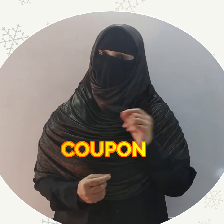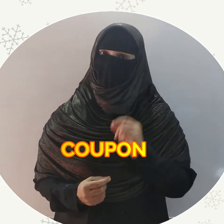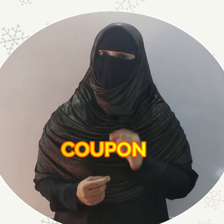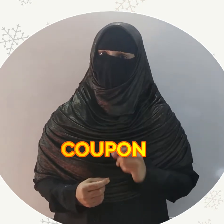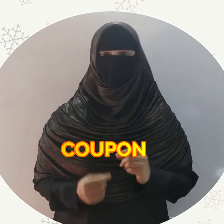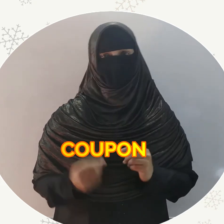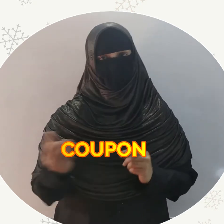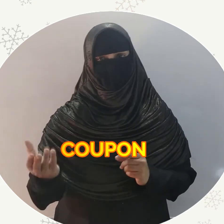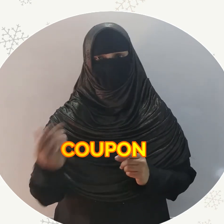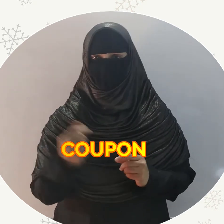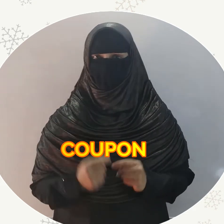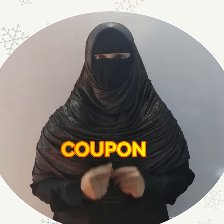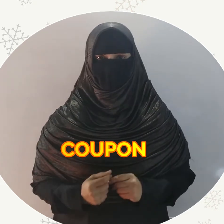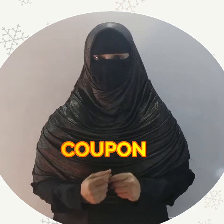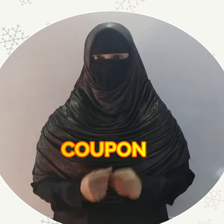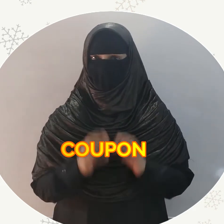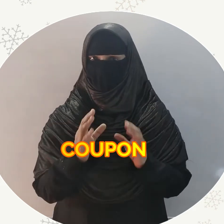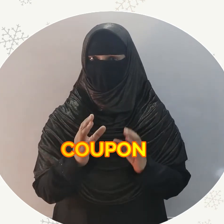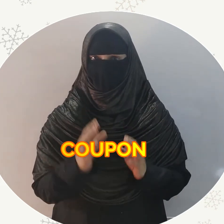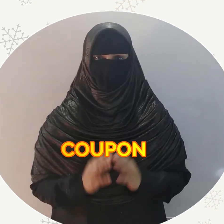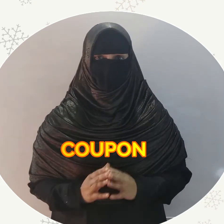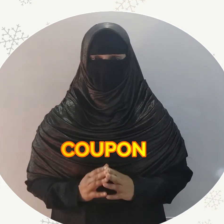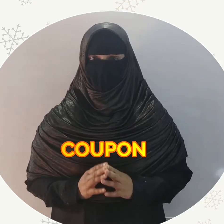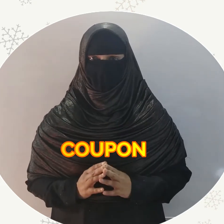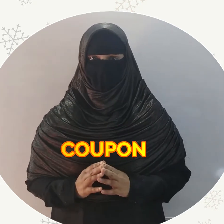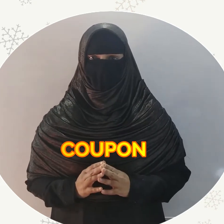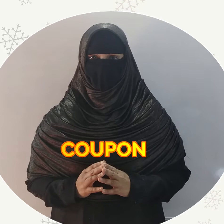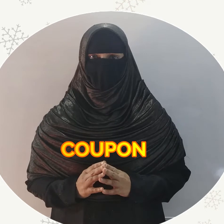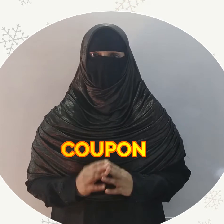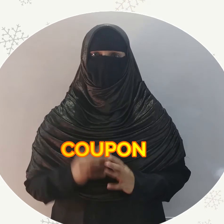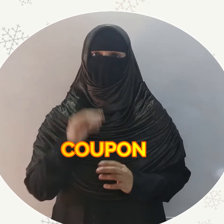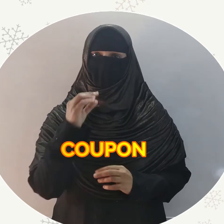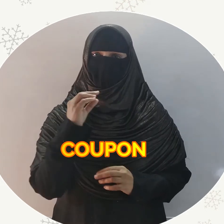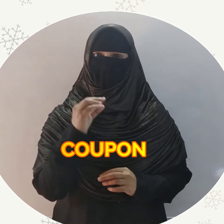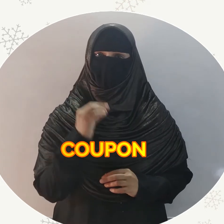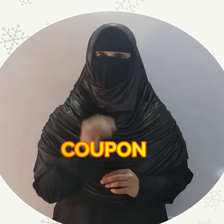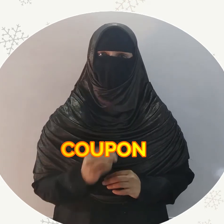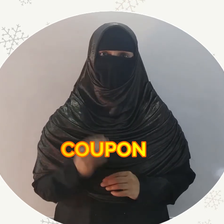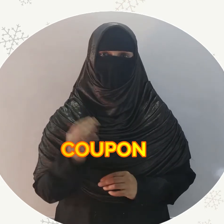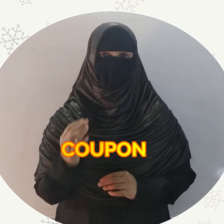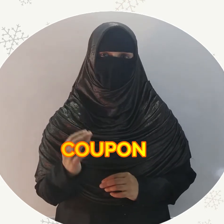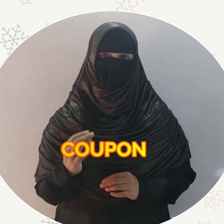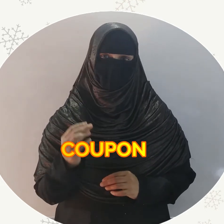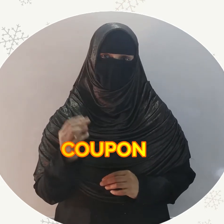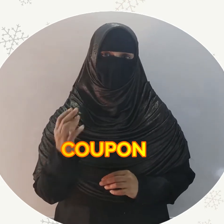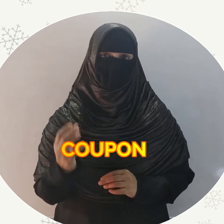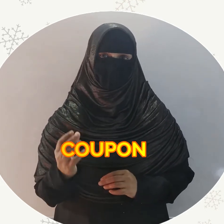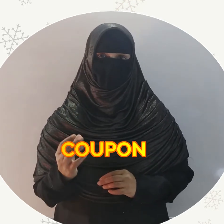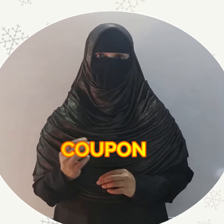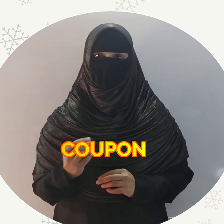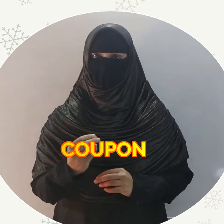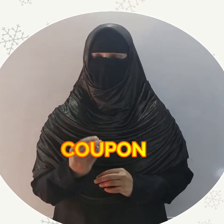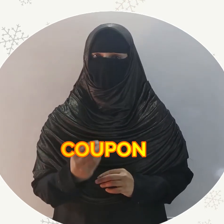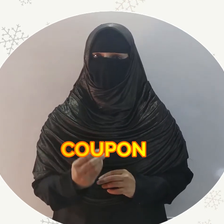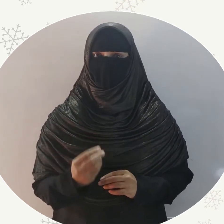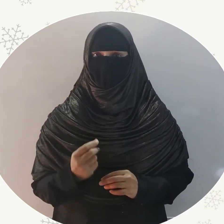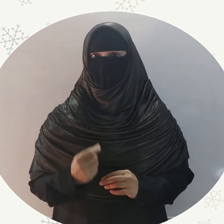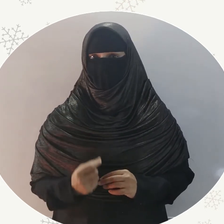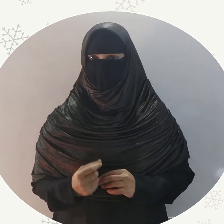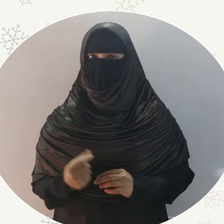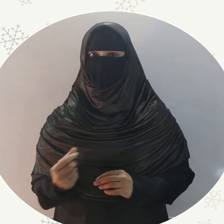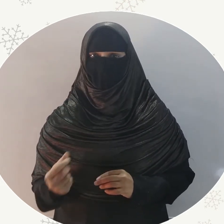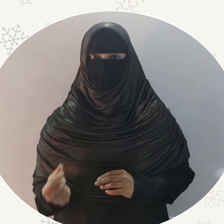കൂപ്പൺ കിട്ടിയോ എന്നാണല്ലോ നമ്മൾ ചോദിക്കുന്നേ. അതിന്റെ ശരിയായ പ്രൊനൗൺസിയേഷൻ എന്താണെന്ന് നോക്കാം. കുപ്പോൺ, കുപ്പോൺ. ഇനിയും വരുന്ന